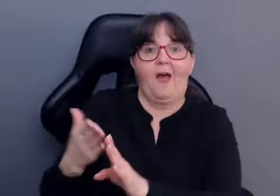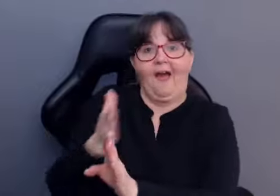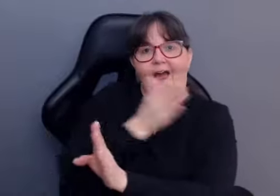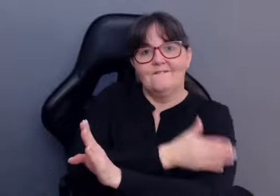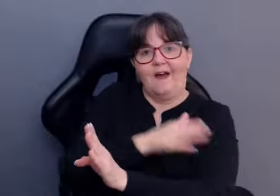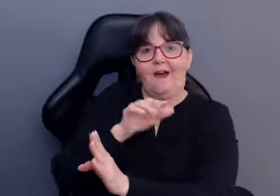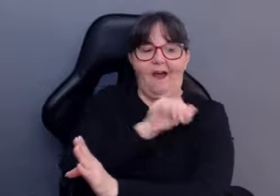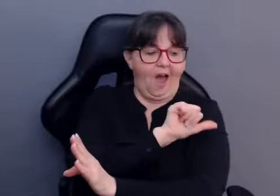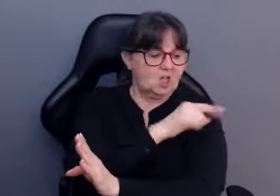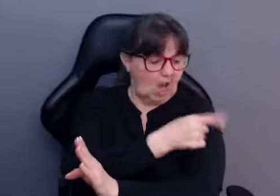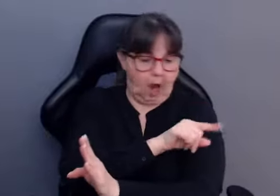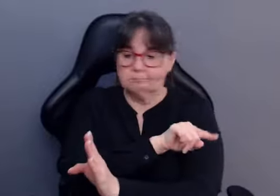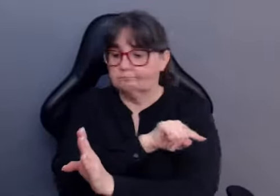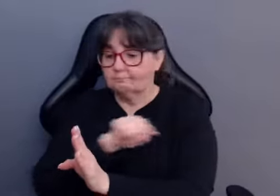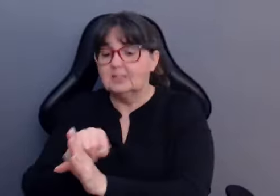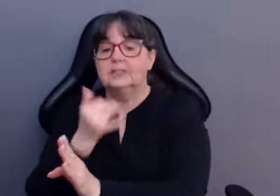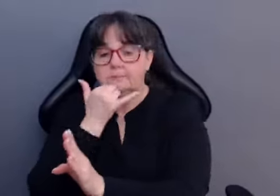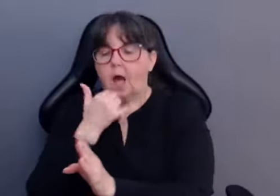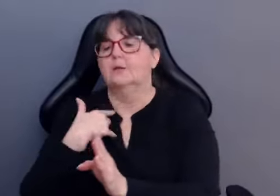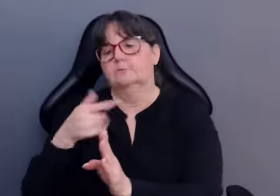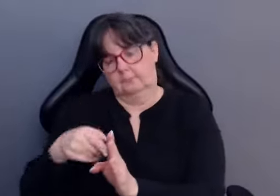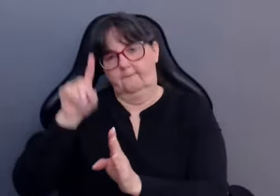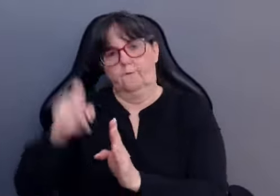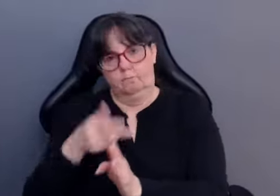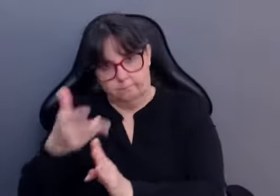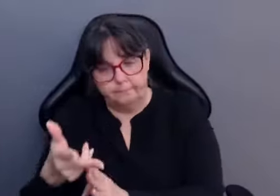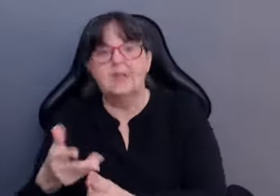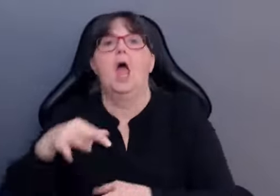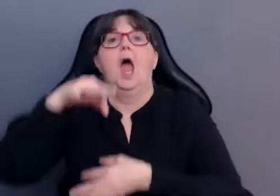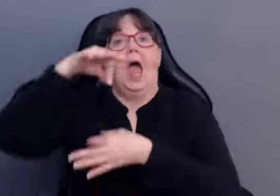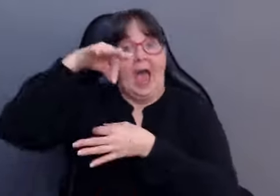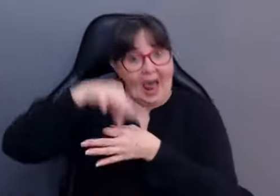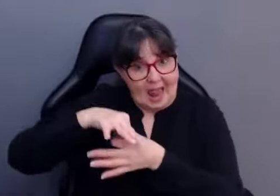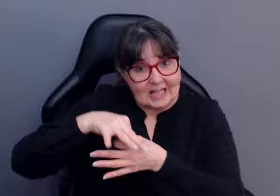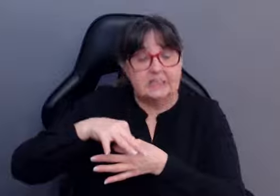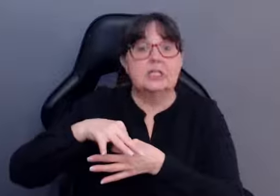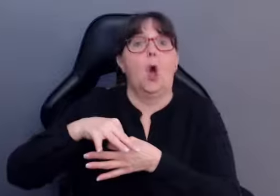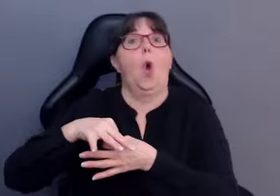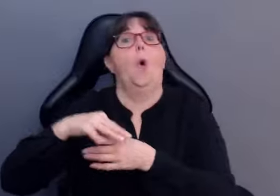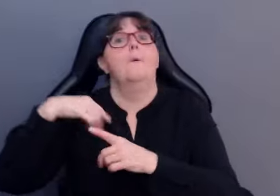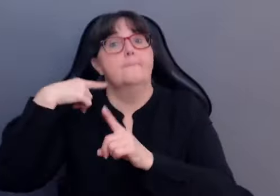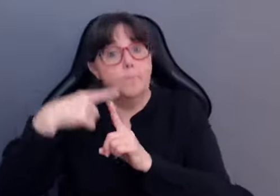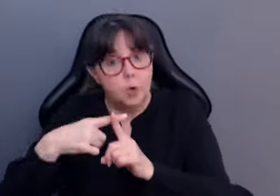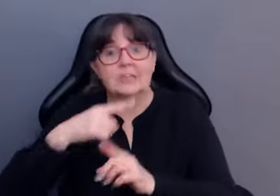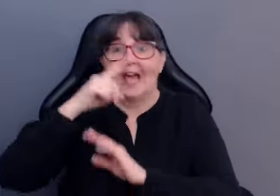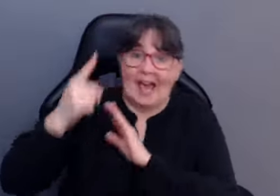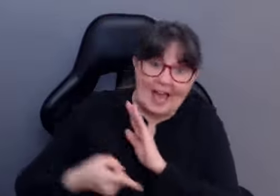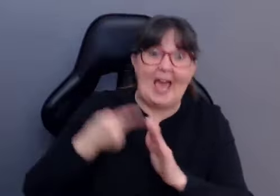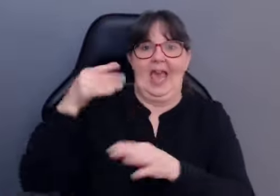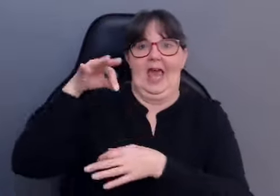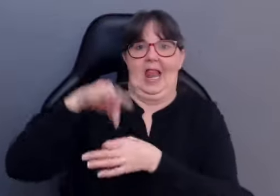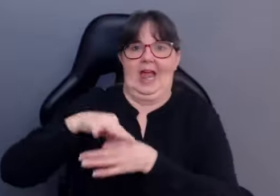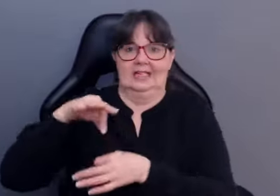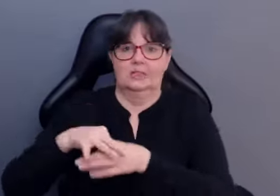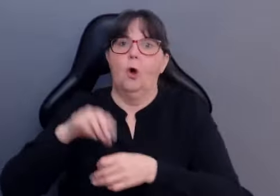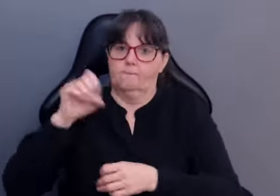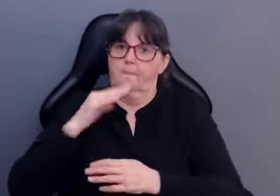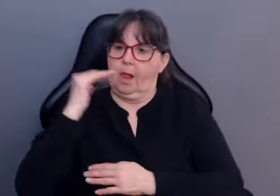générale, l'élection ou la réélection des administrateurs de l'organisme. L'ordre du jour